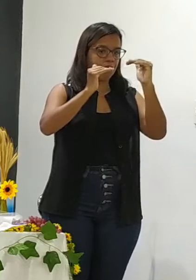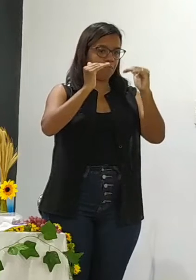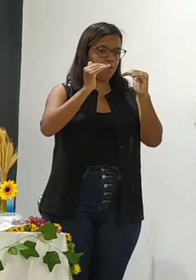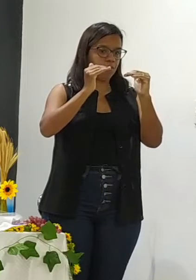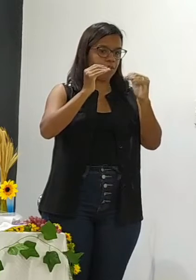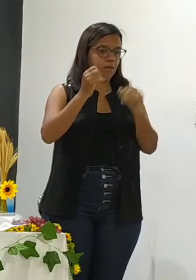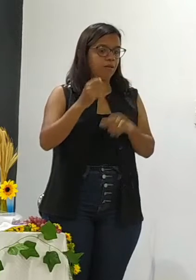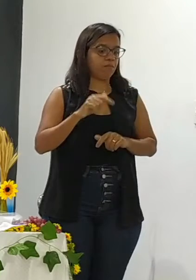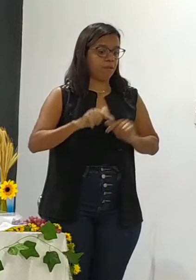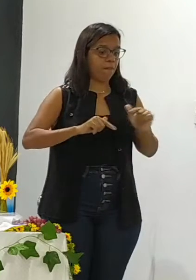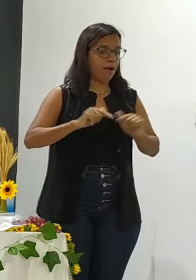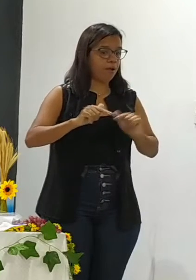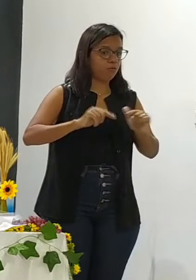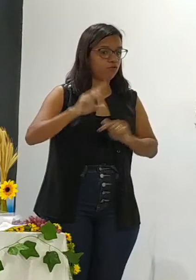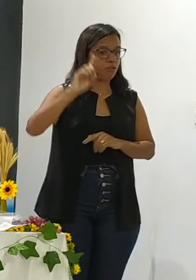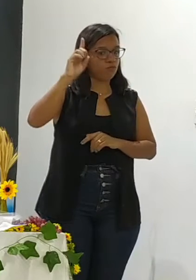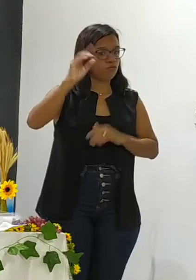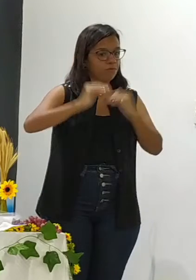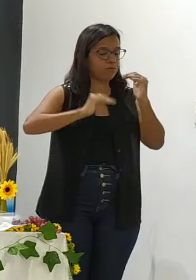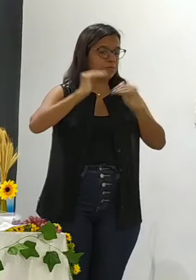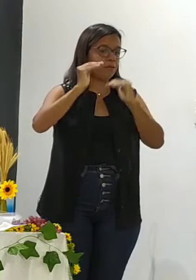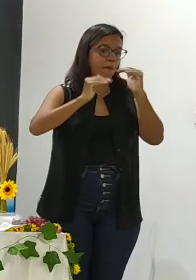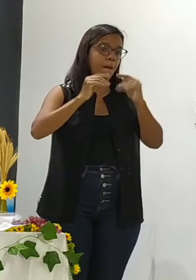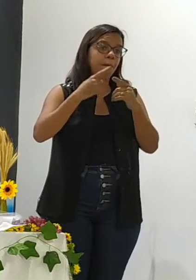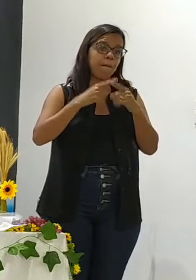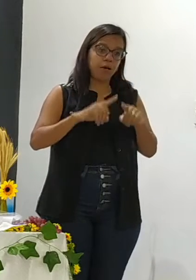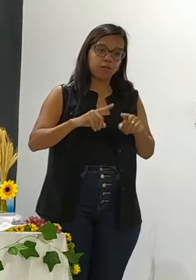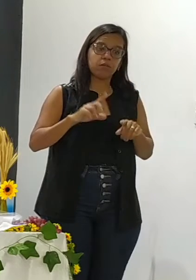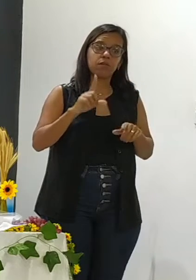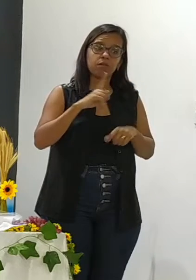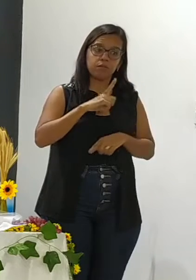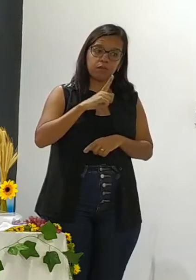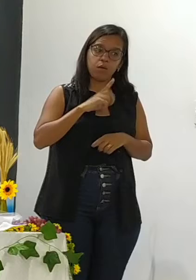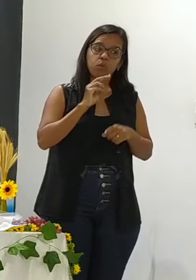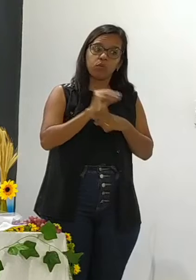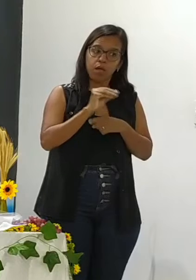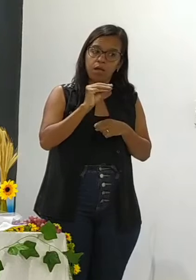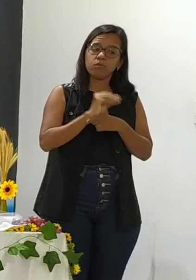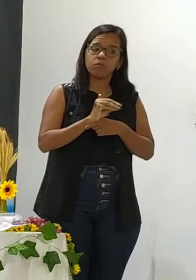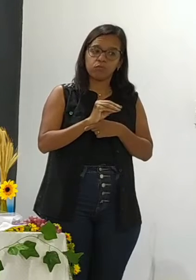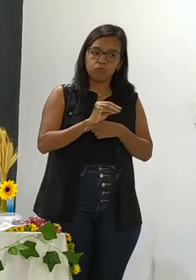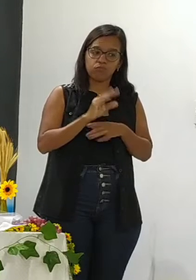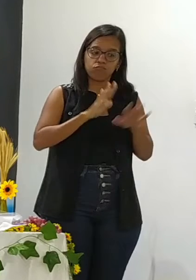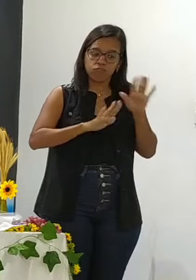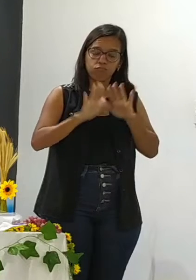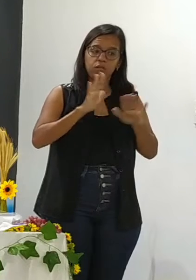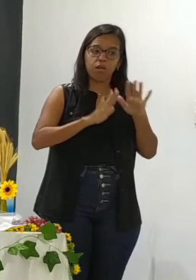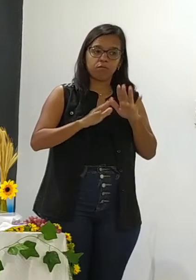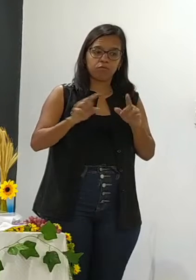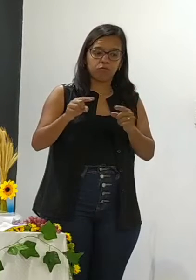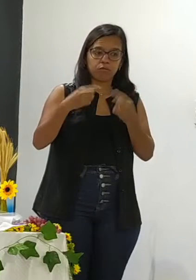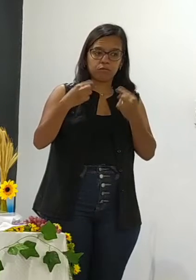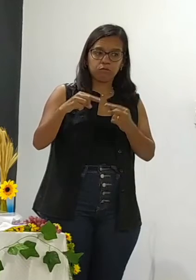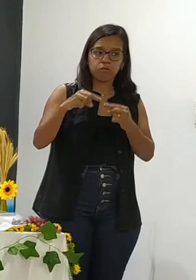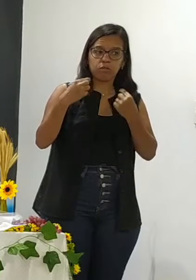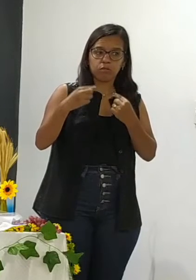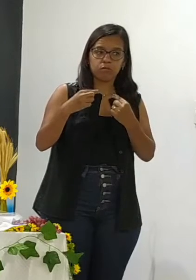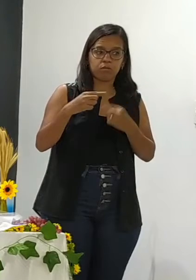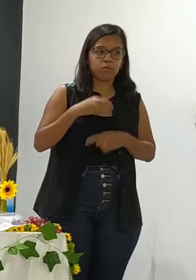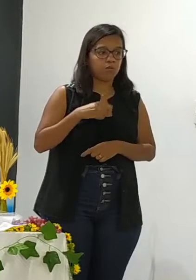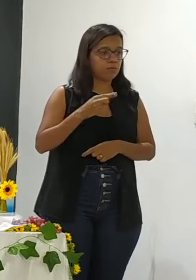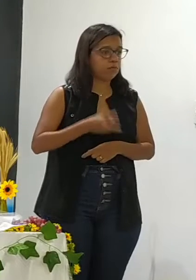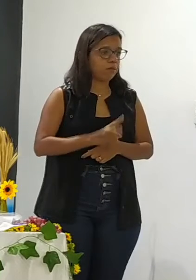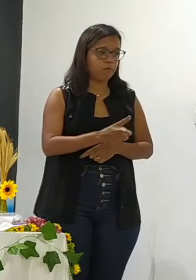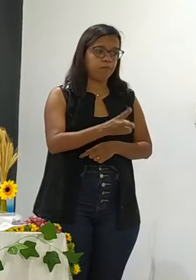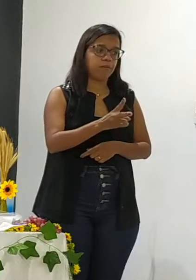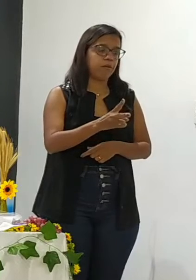a obra de Deus crescer. Mas a gente tem que ter cuidado como é que vai ser visto as críticas. E eu sempre fui assim,